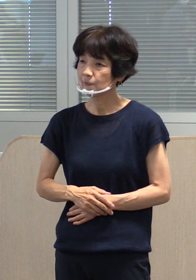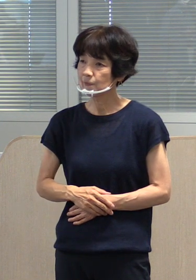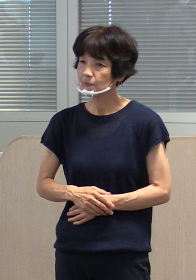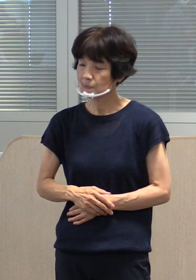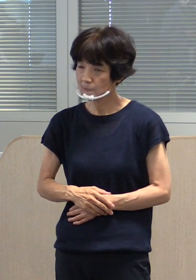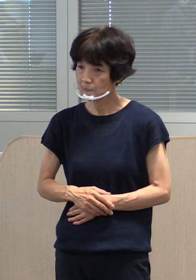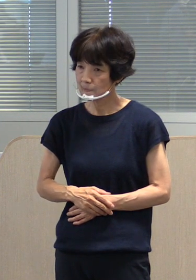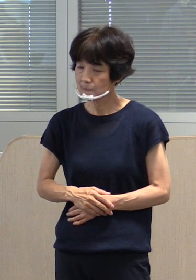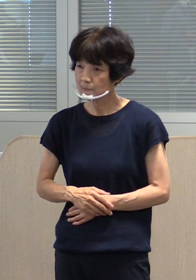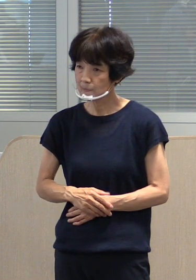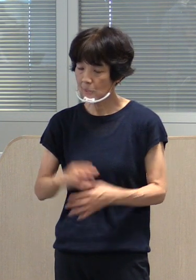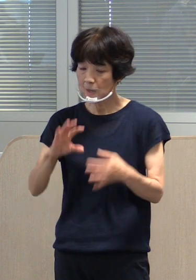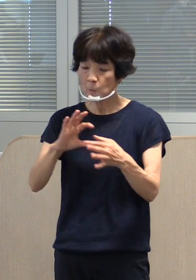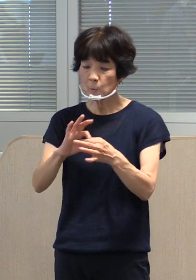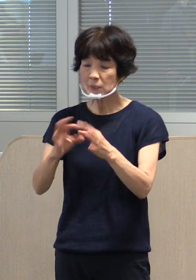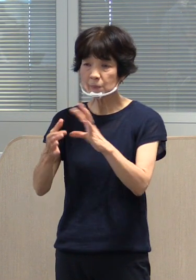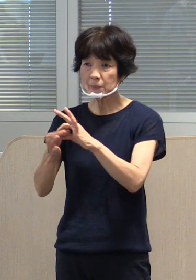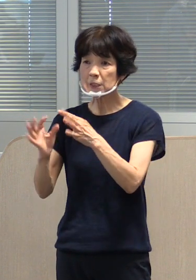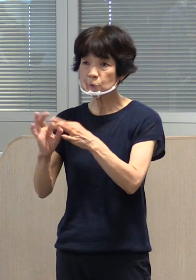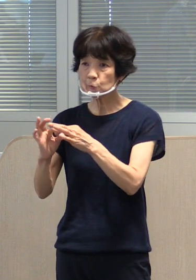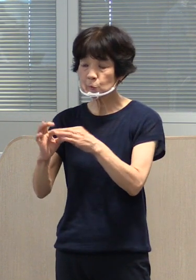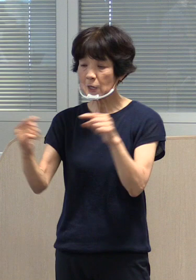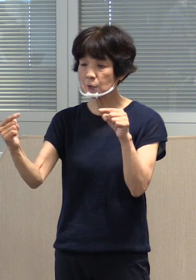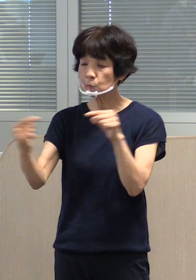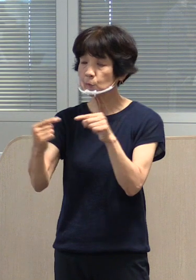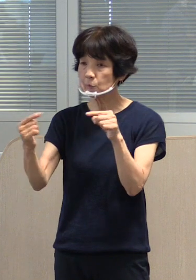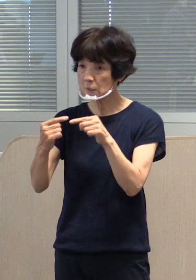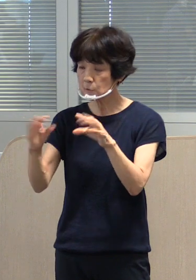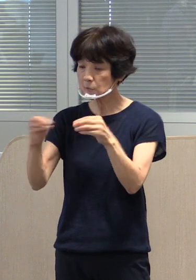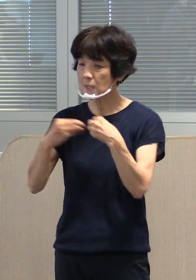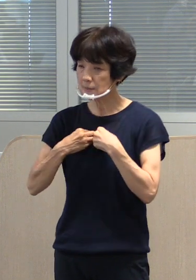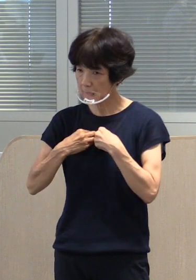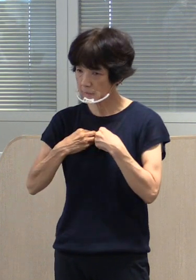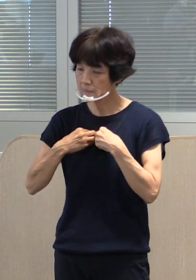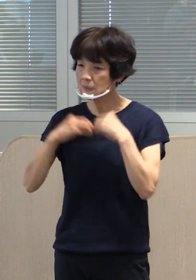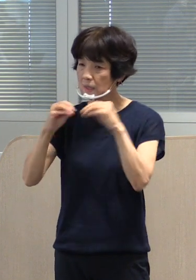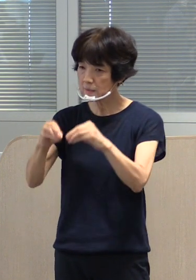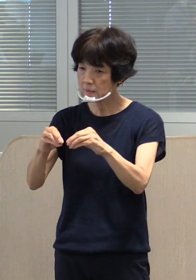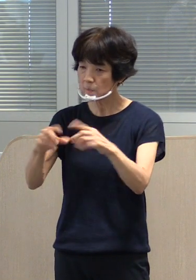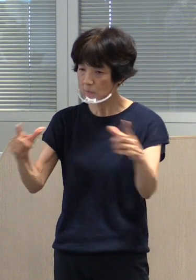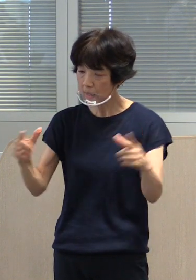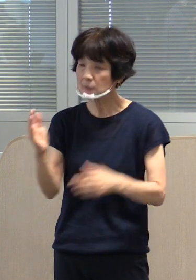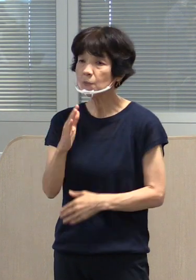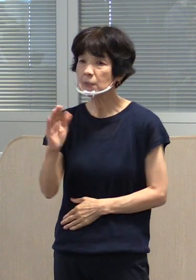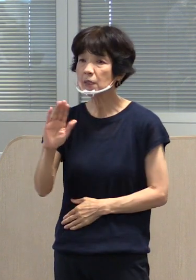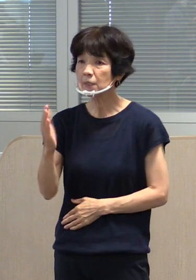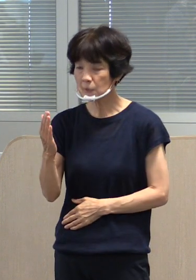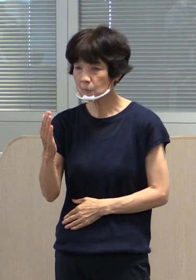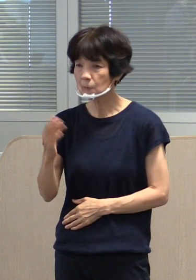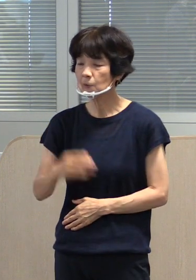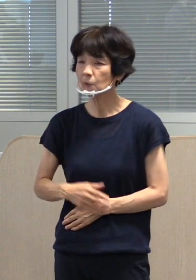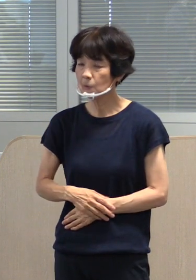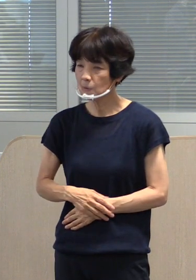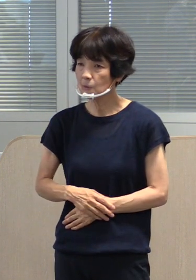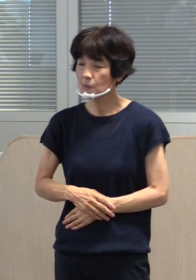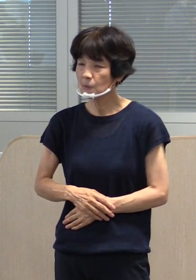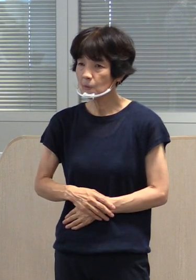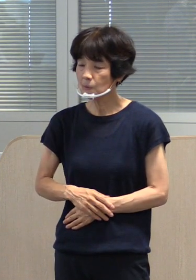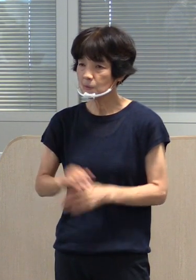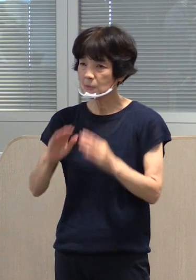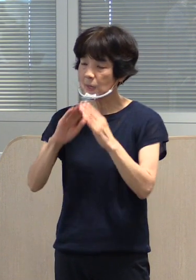直接感染ねあれによってこの拡大ということではなくても気が緩むとなんとな